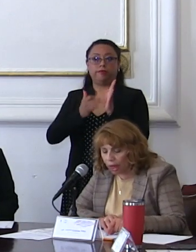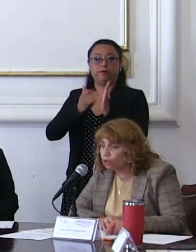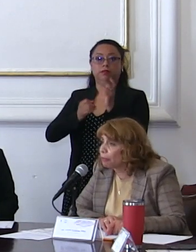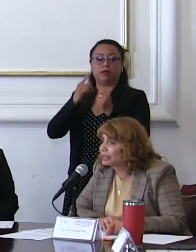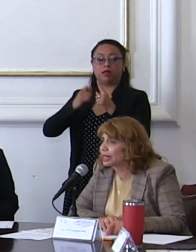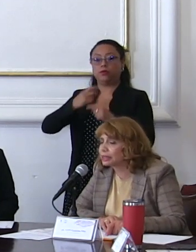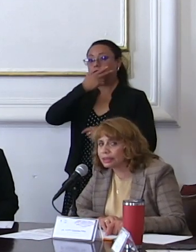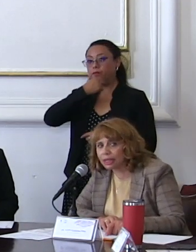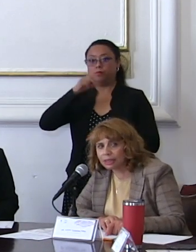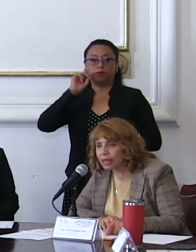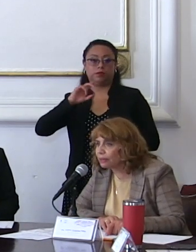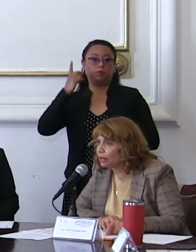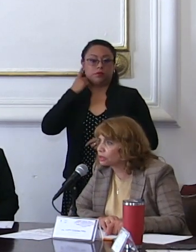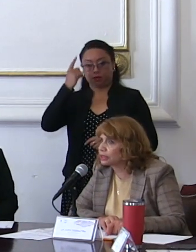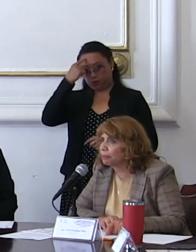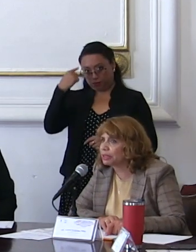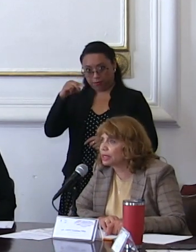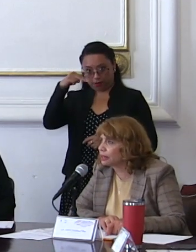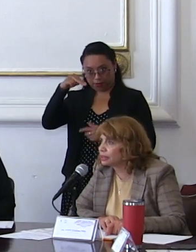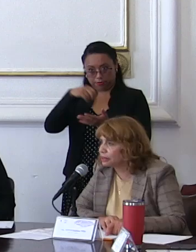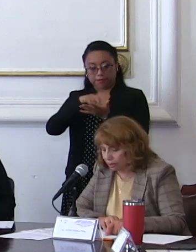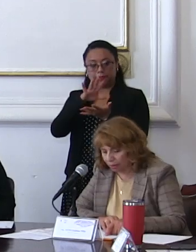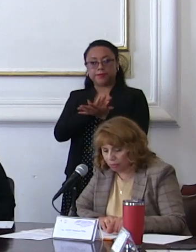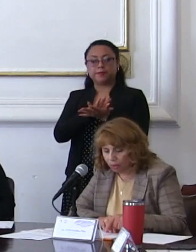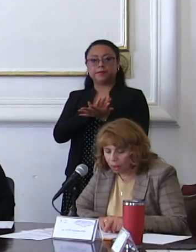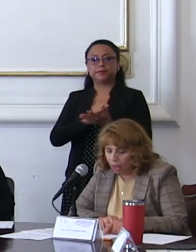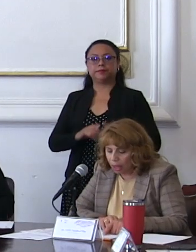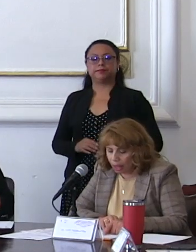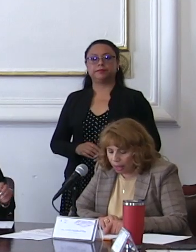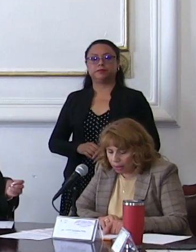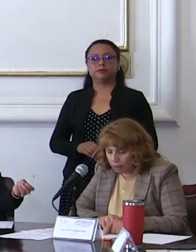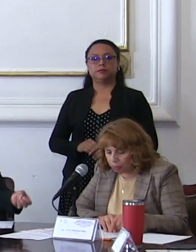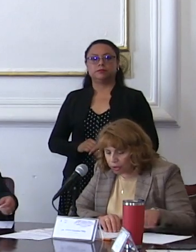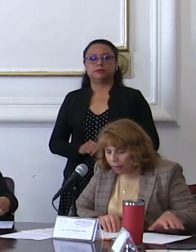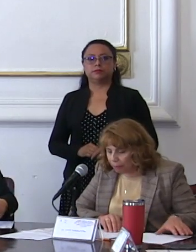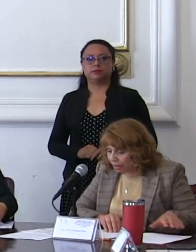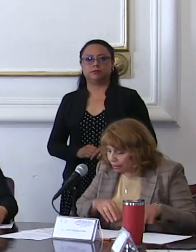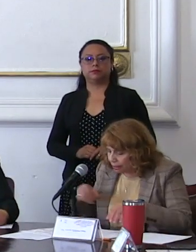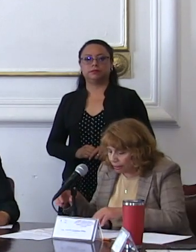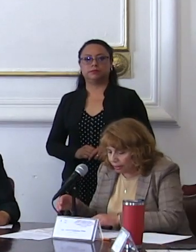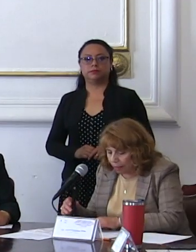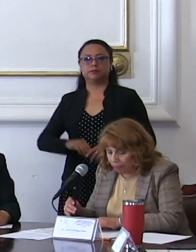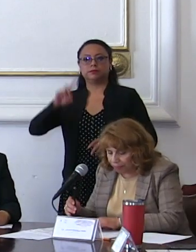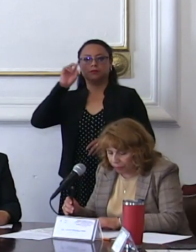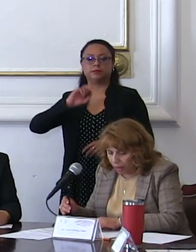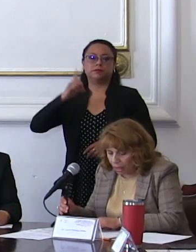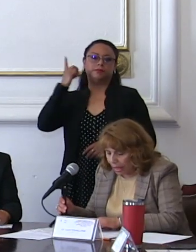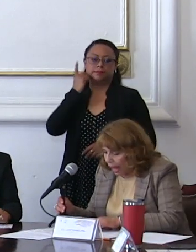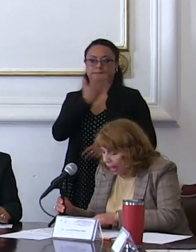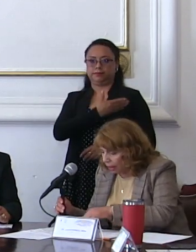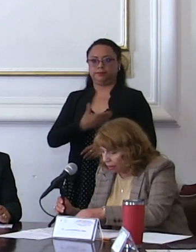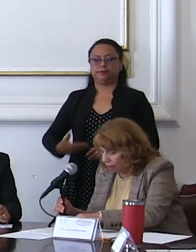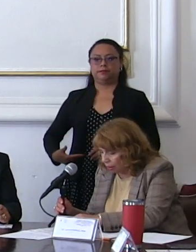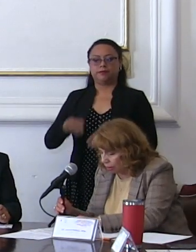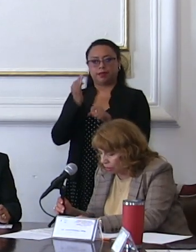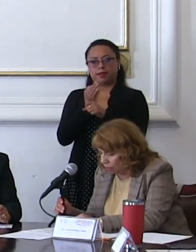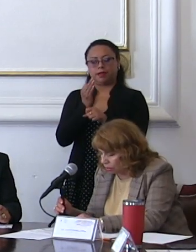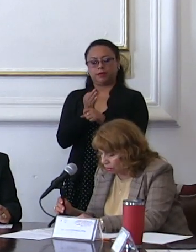o diputado de pasar asistencia de los que estén presentes? Diputada presidenta,